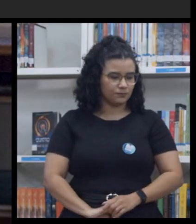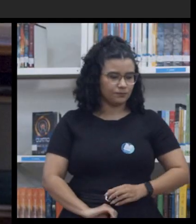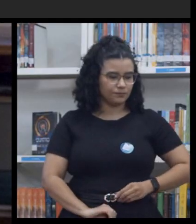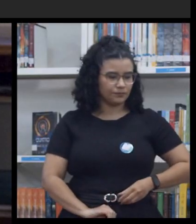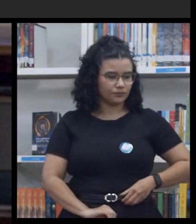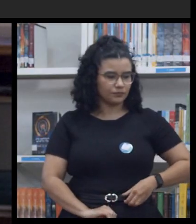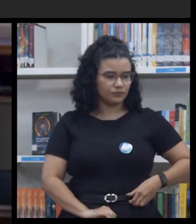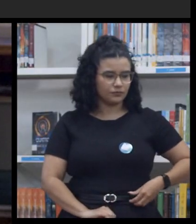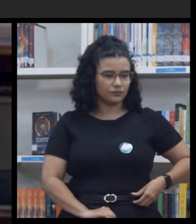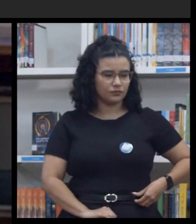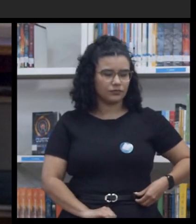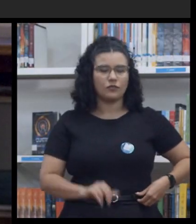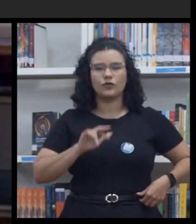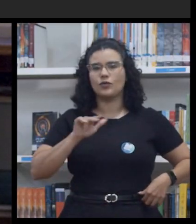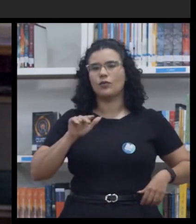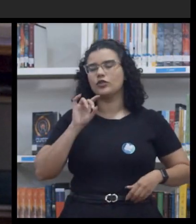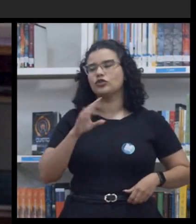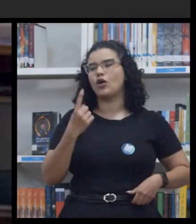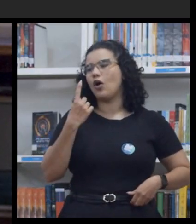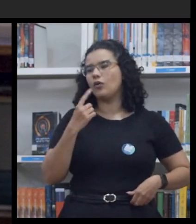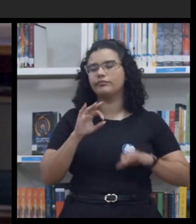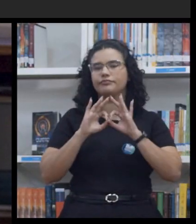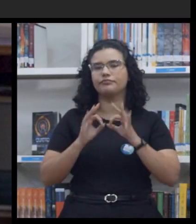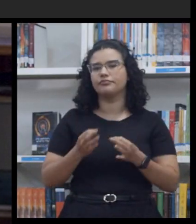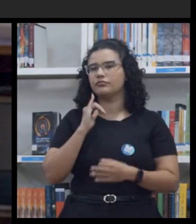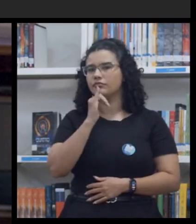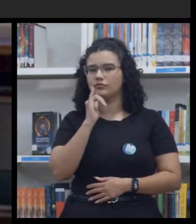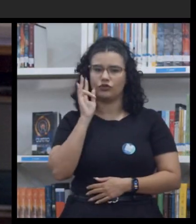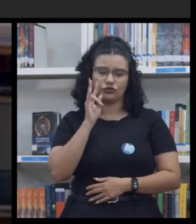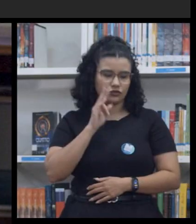Não fica simplesmente uma coisa que é relatada, né?